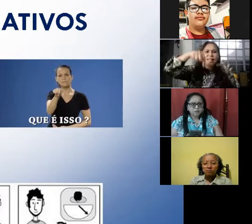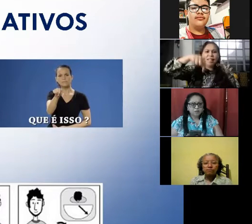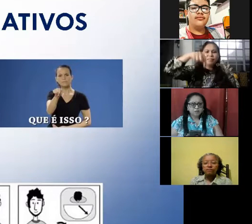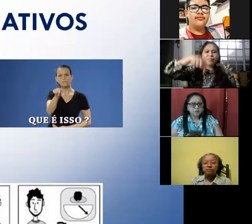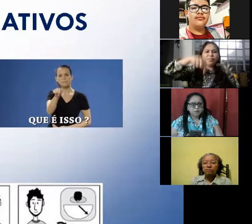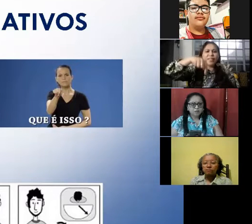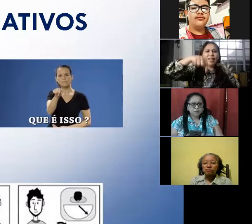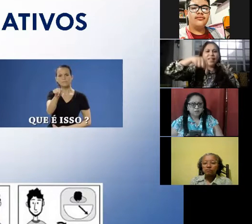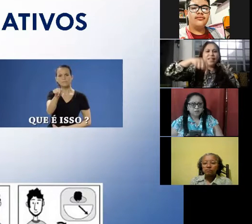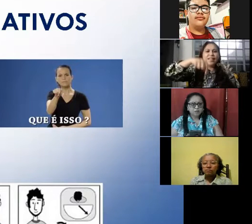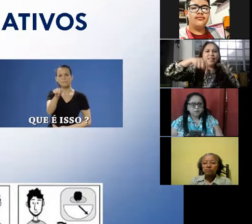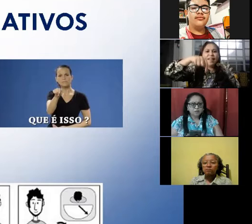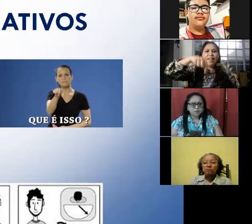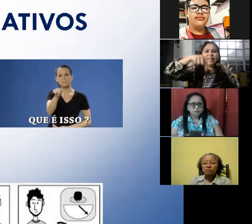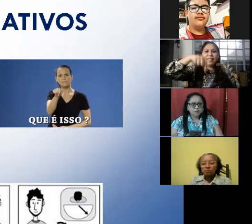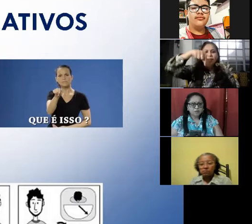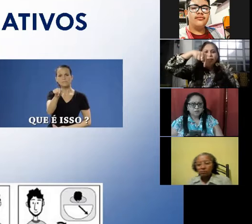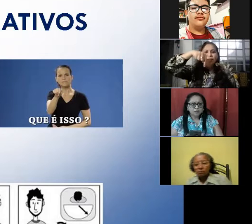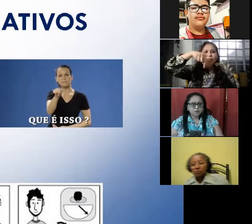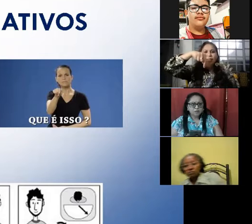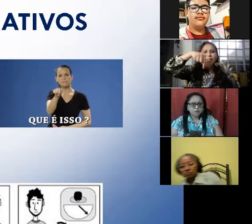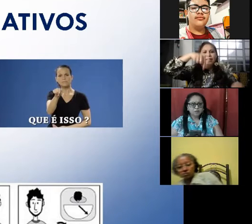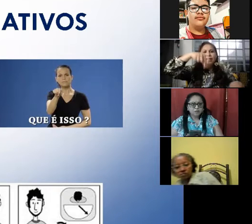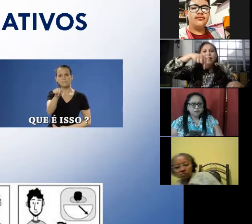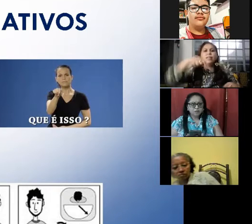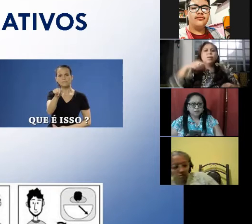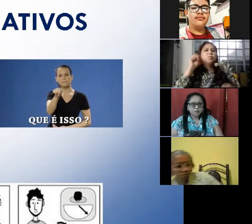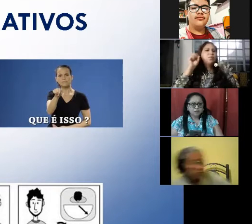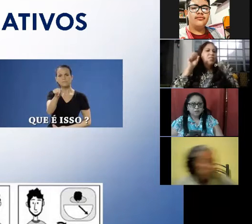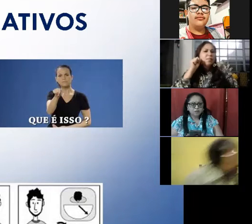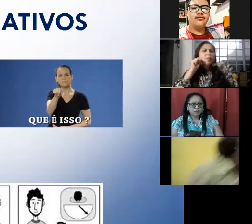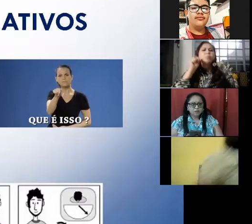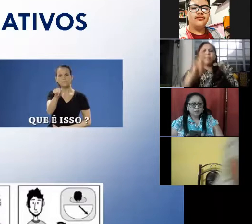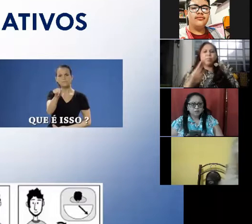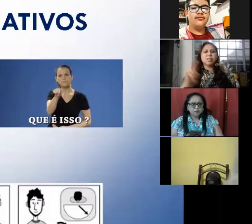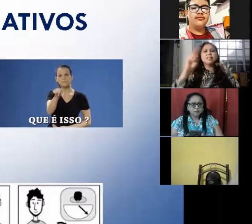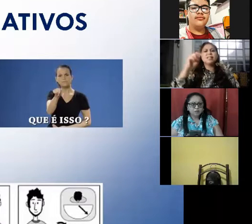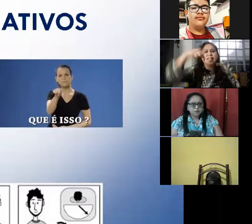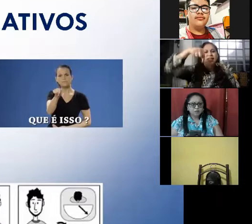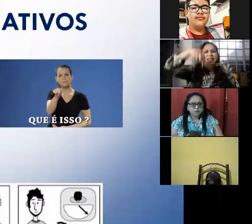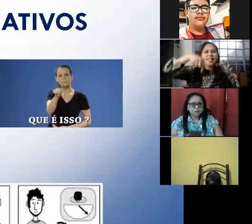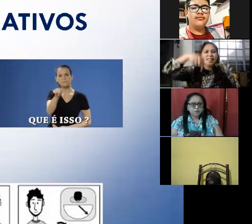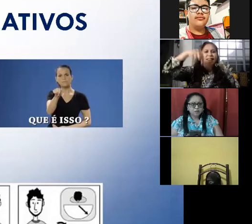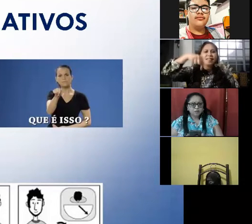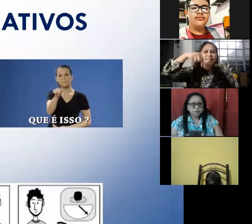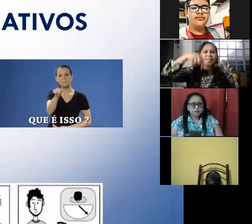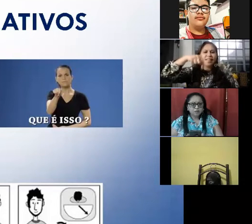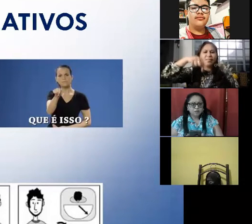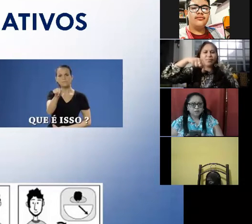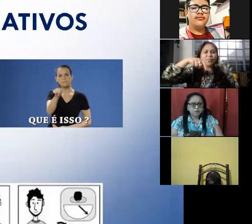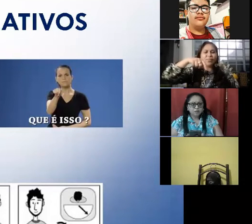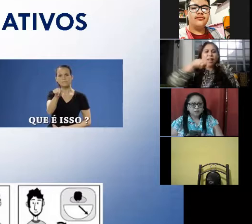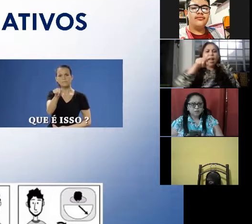aqui, né? Aqui, ó. E nós, ouvintes, também usamos esses sinais, né?